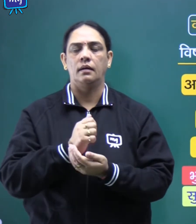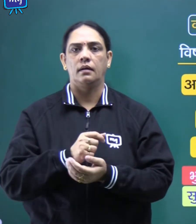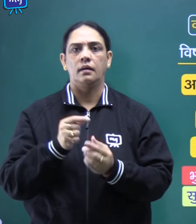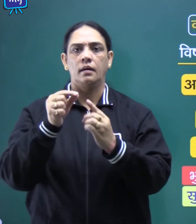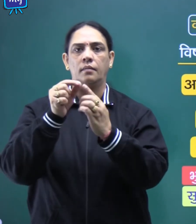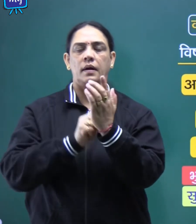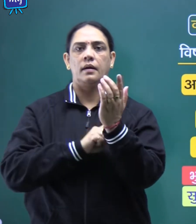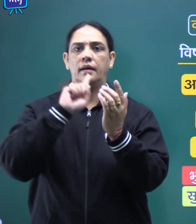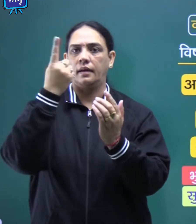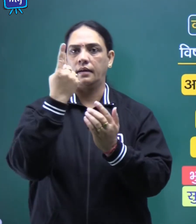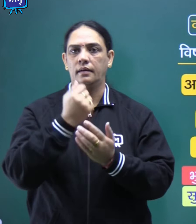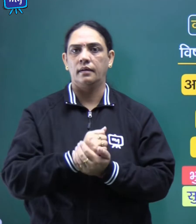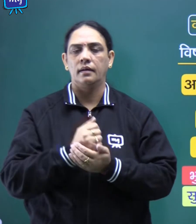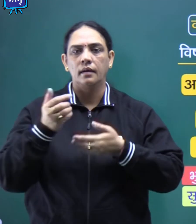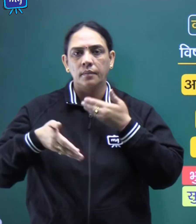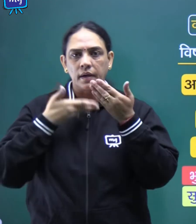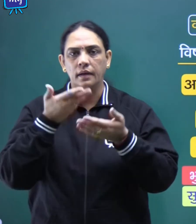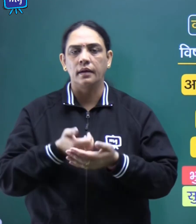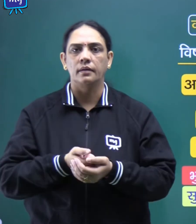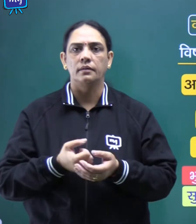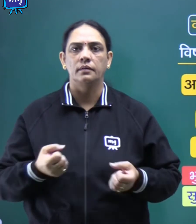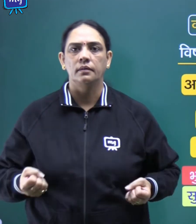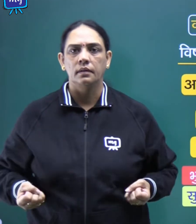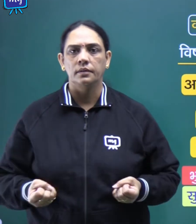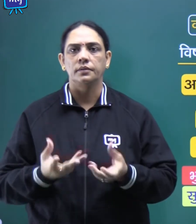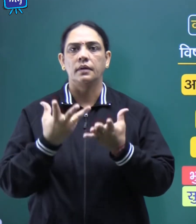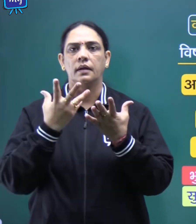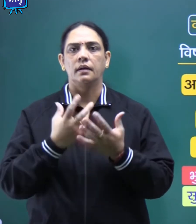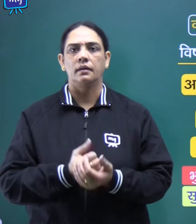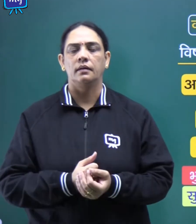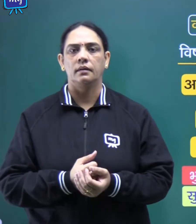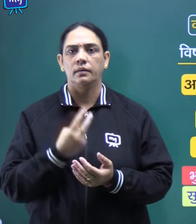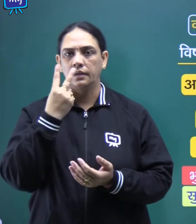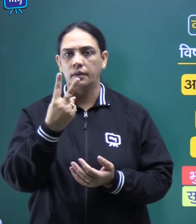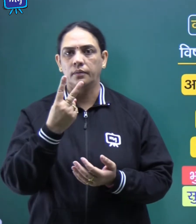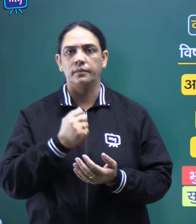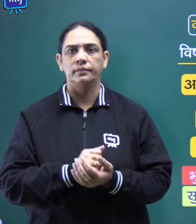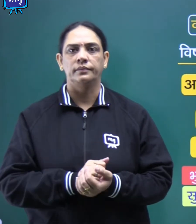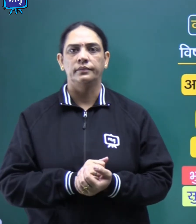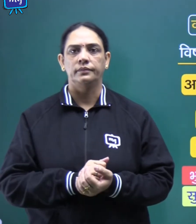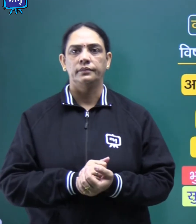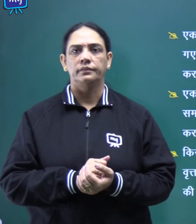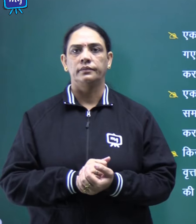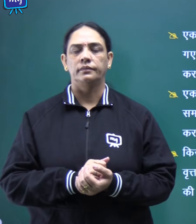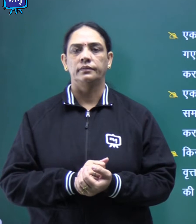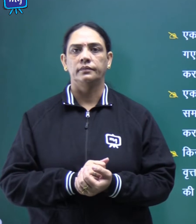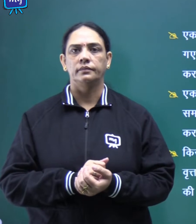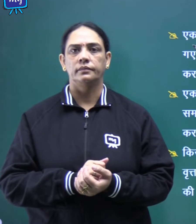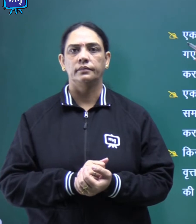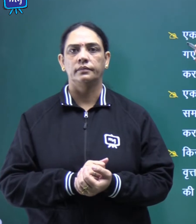भाग 1 पढ़ेंगे। शुरू करें। देखो,